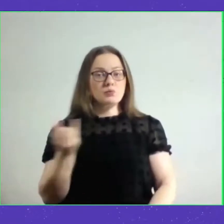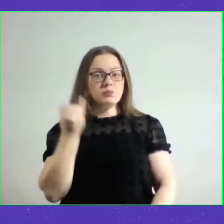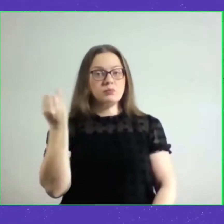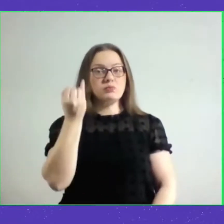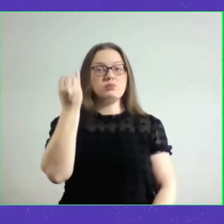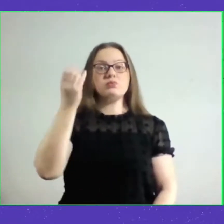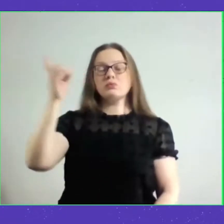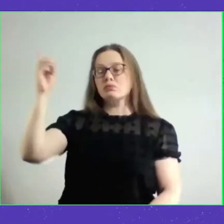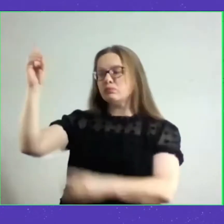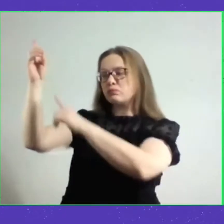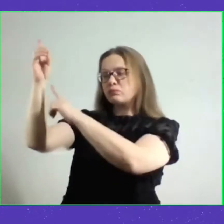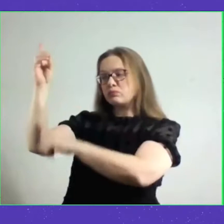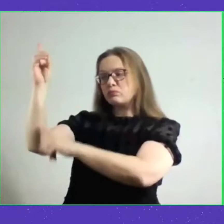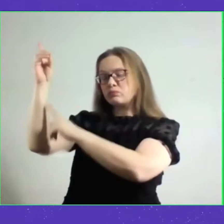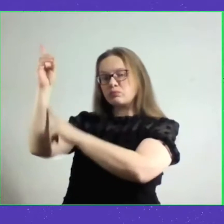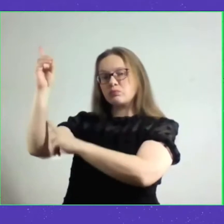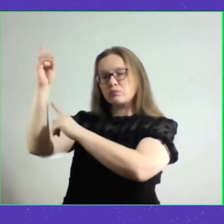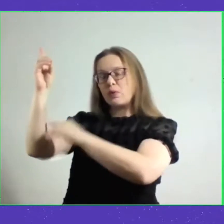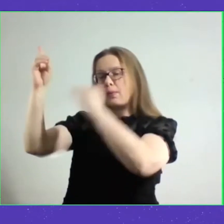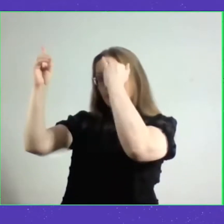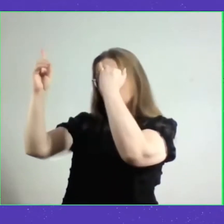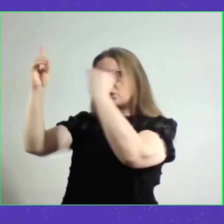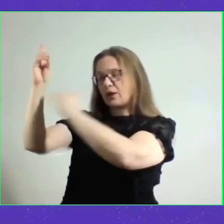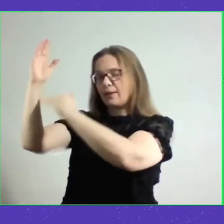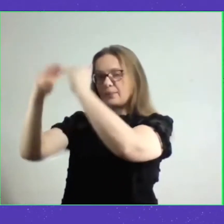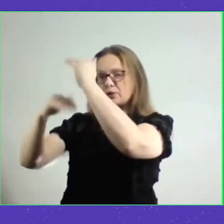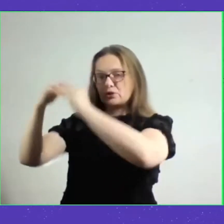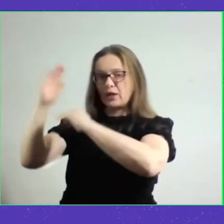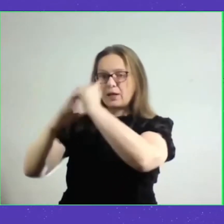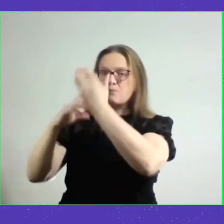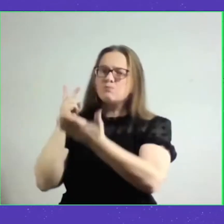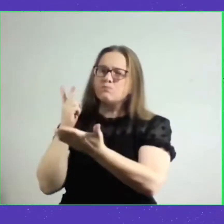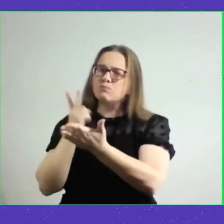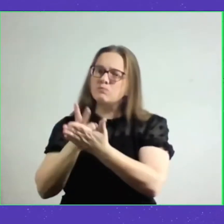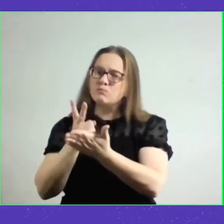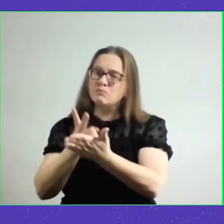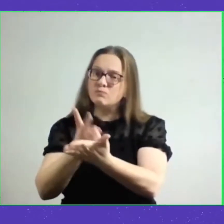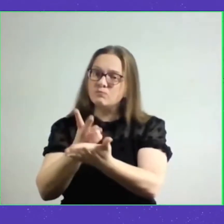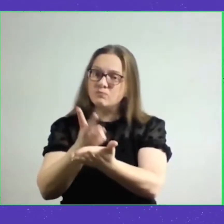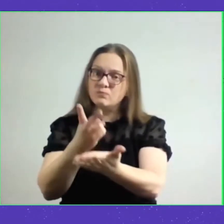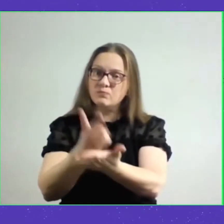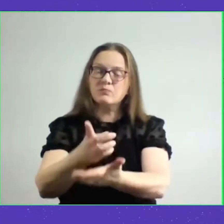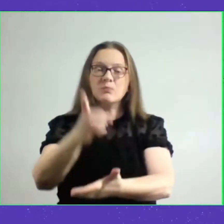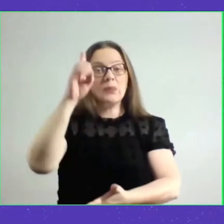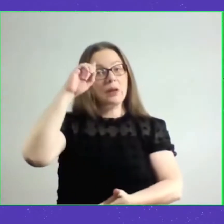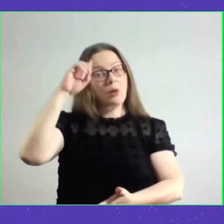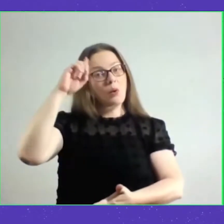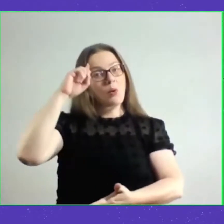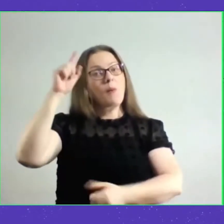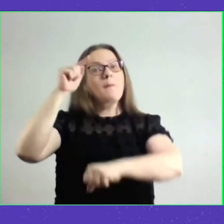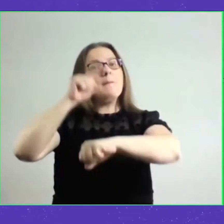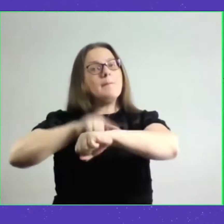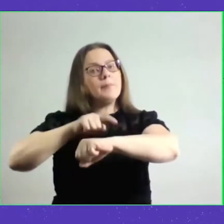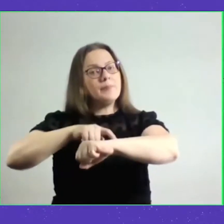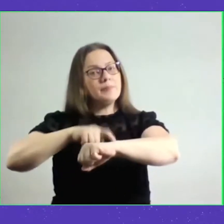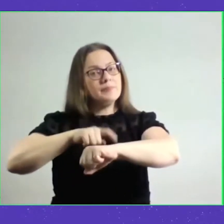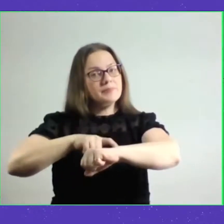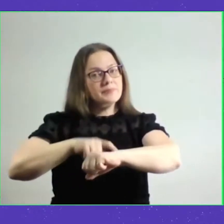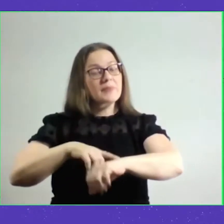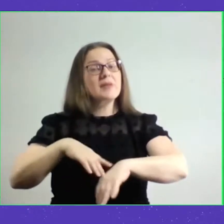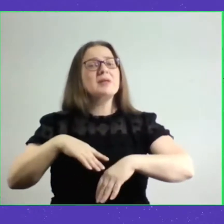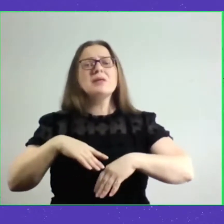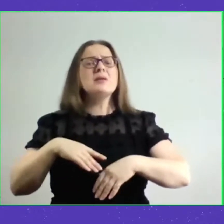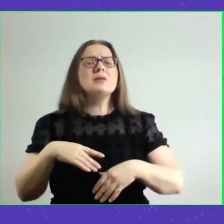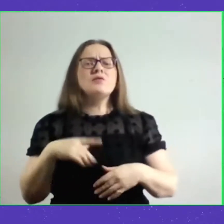habitual e constantemente. Esse deve ser o nosso hábito saudável, fazer a vontade de Deus. Qual é a vontade de Deus, gente?